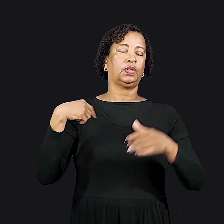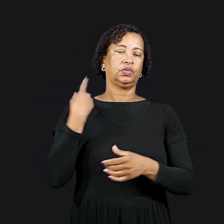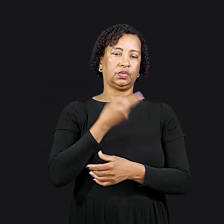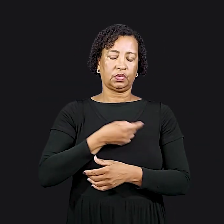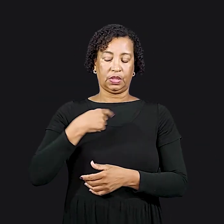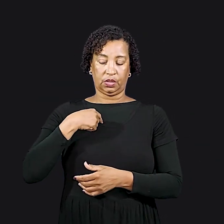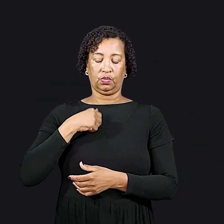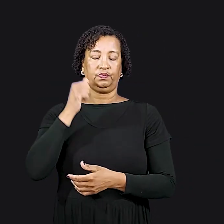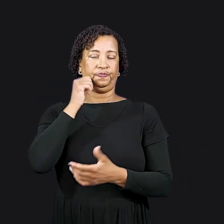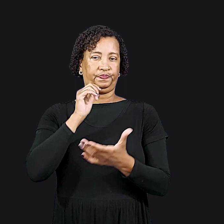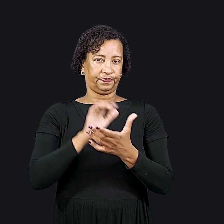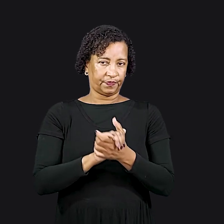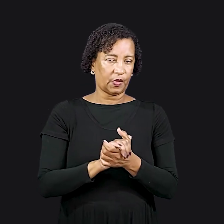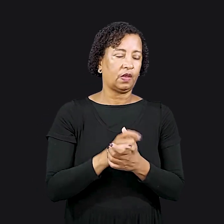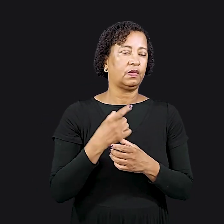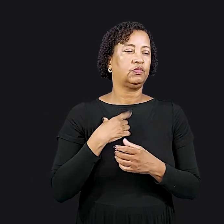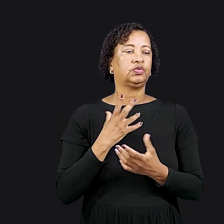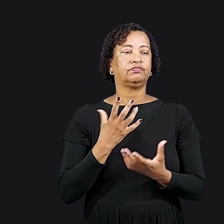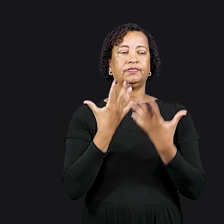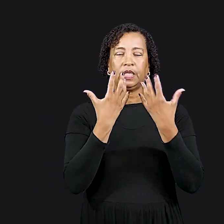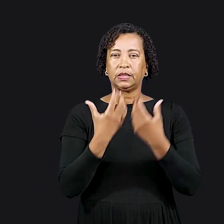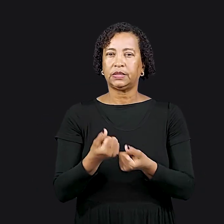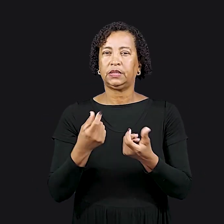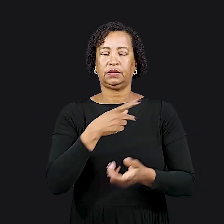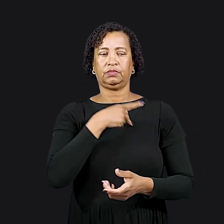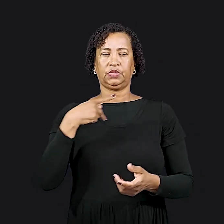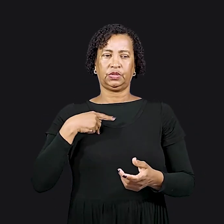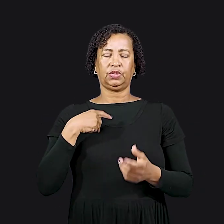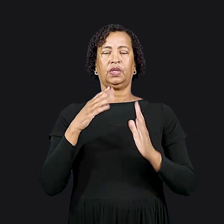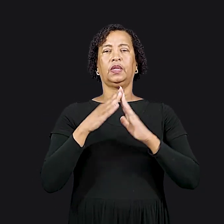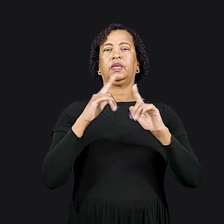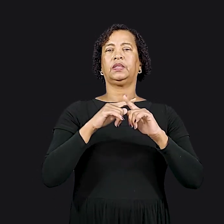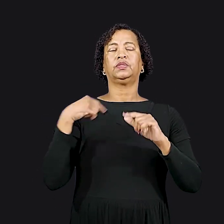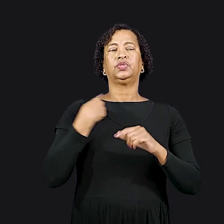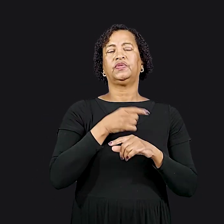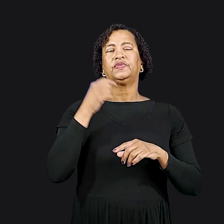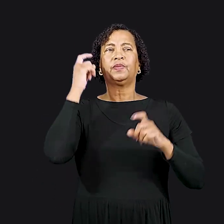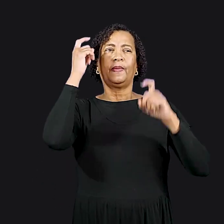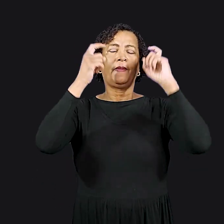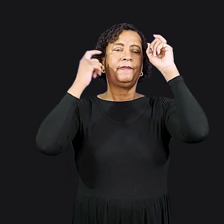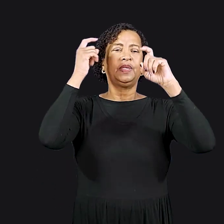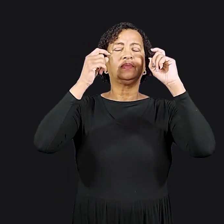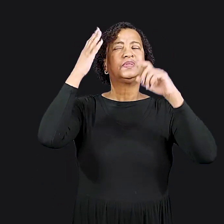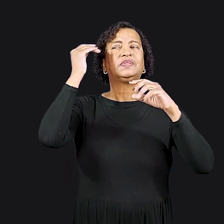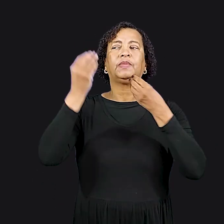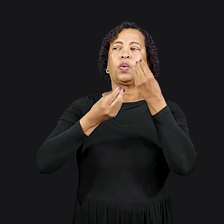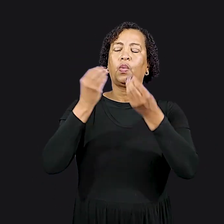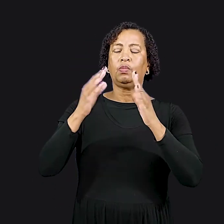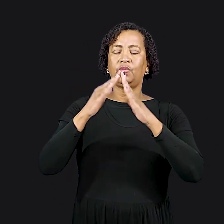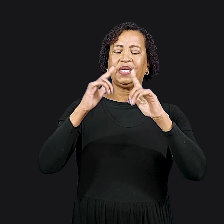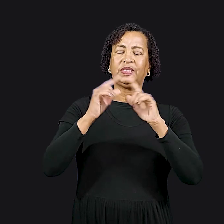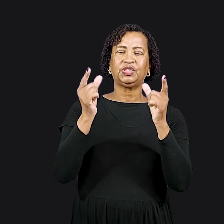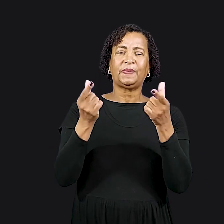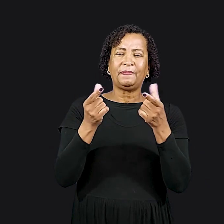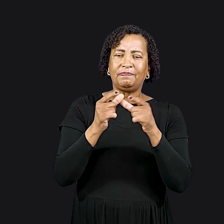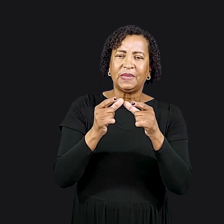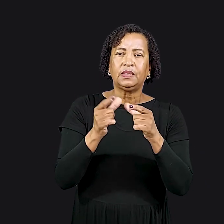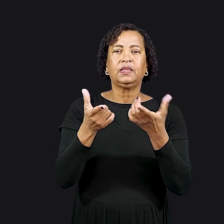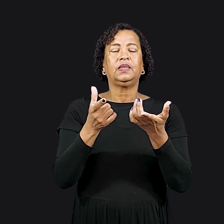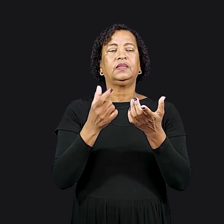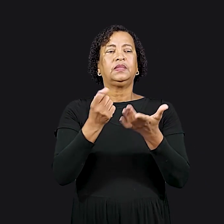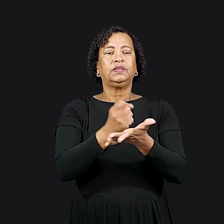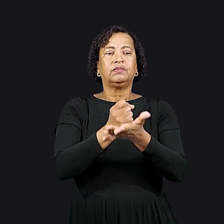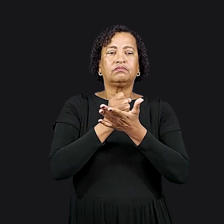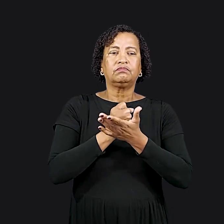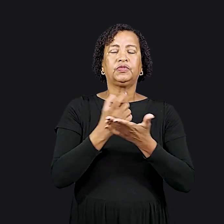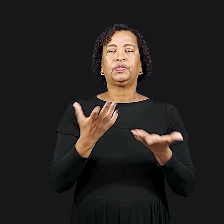eu assumimos o pastorado pela primeira vez, ficamos um pouco preocupados sem saber como aquela igreja tão pequena iria nos sustentar. Minha esposa